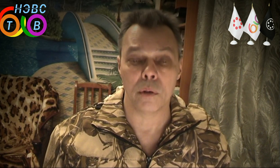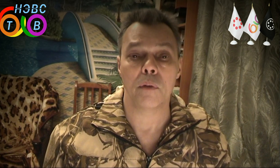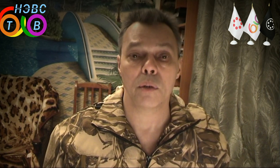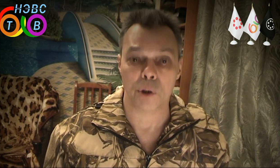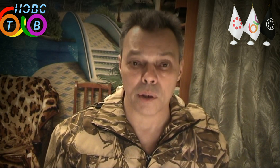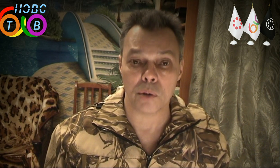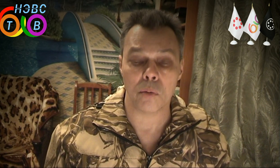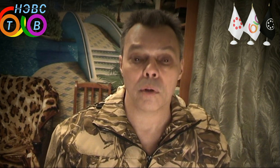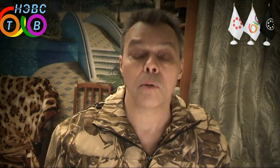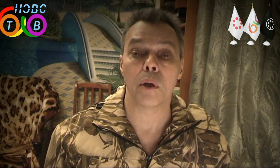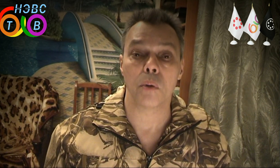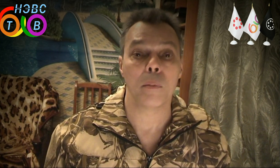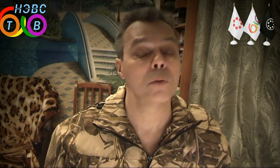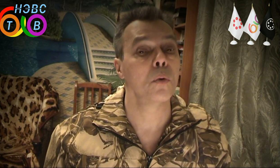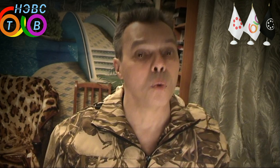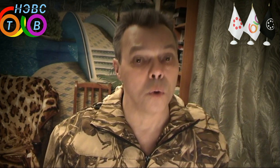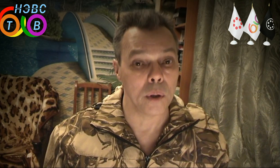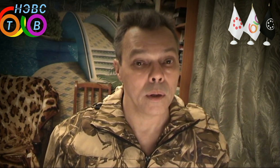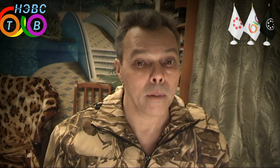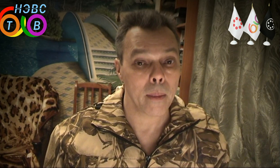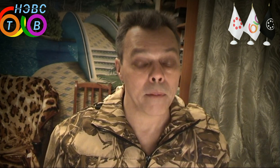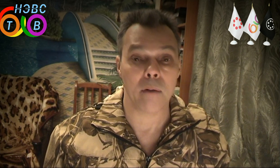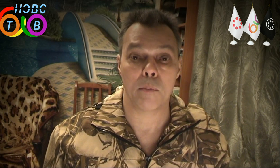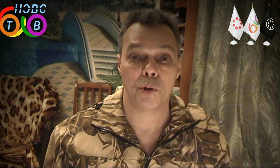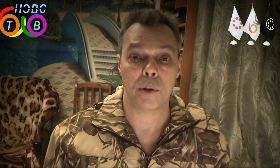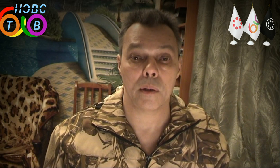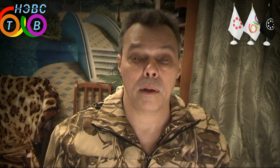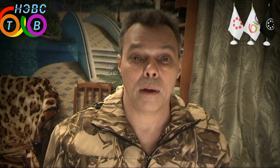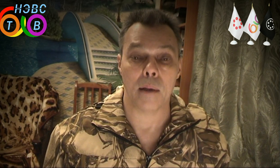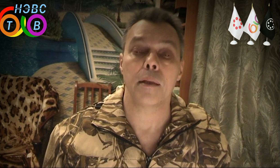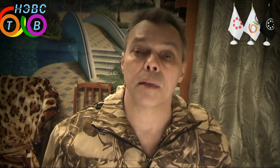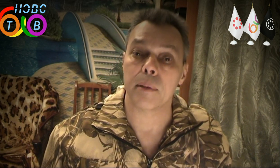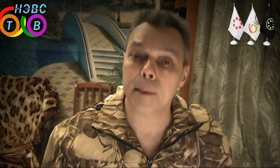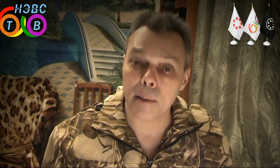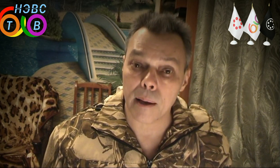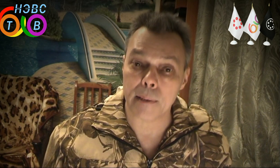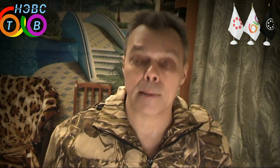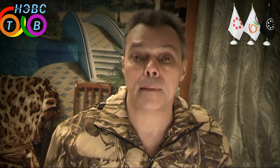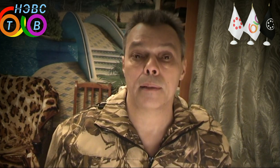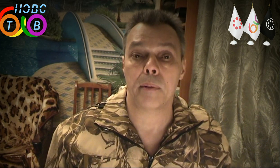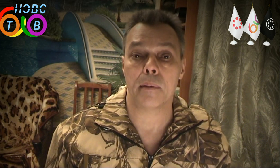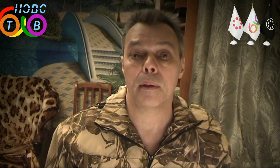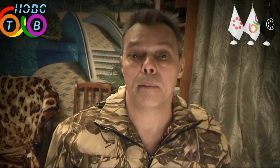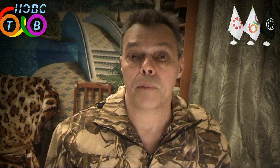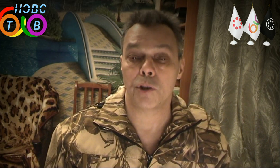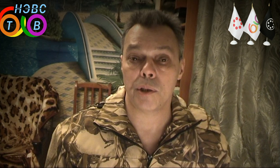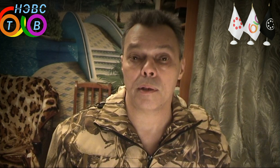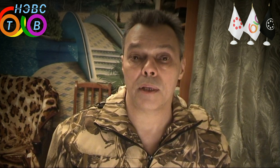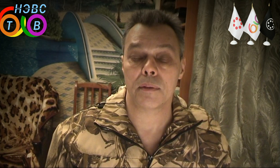вот эту женщину, у которой был другой первый мужчина. Она должна быть согласна на этот обряд очищения